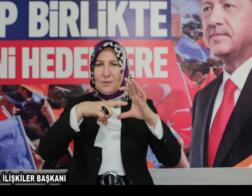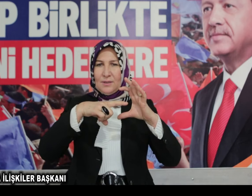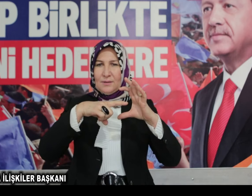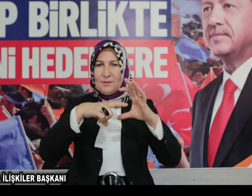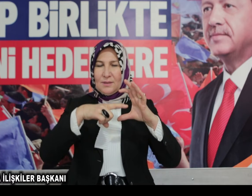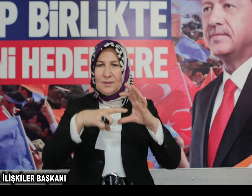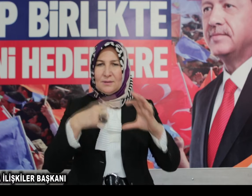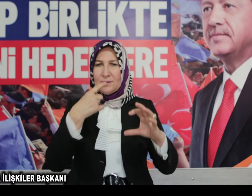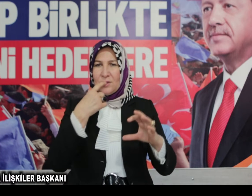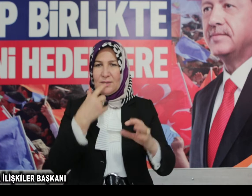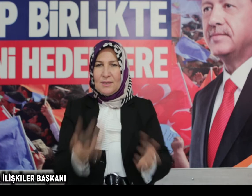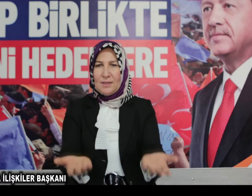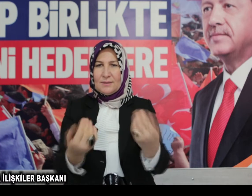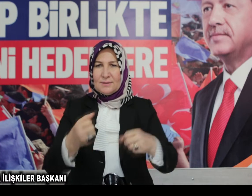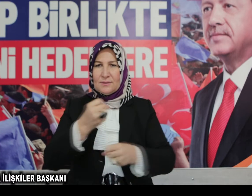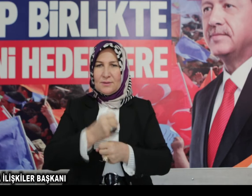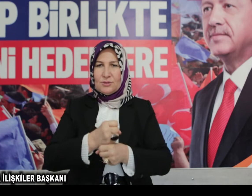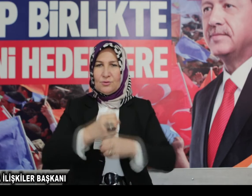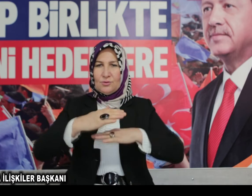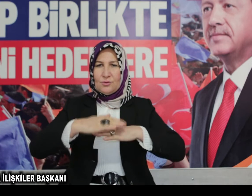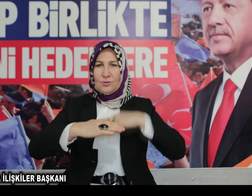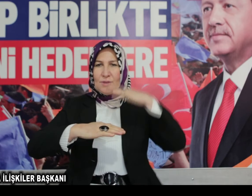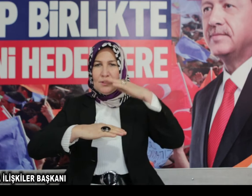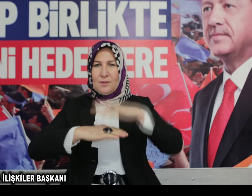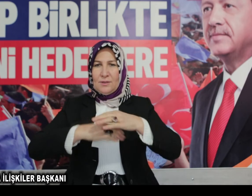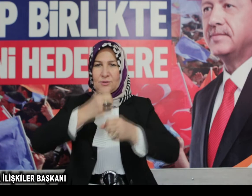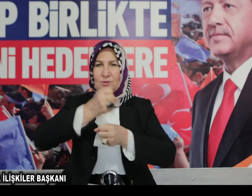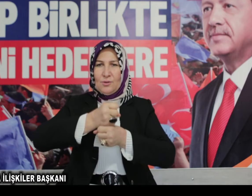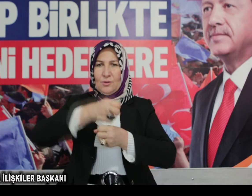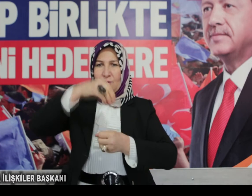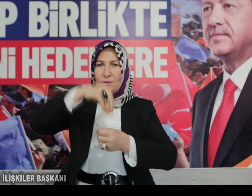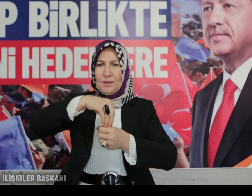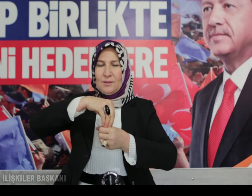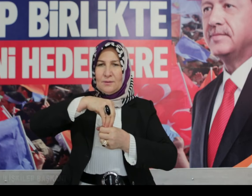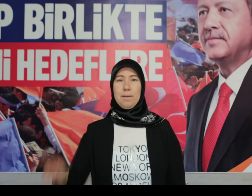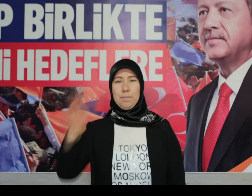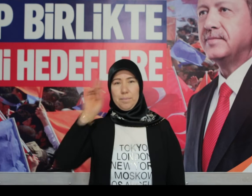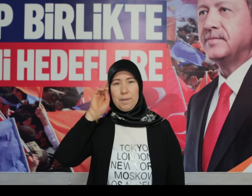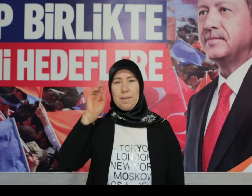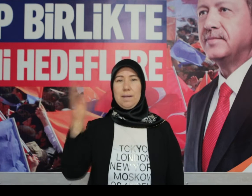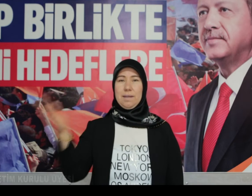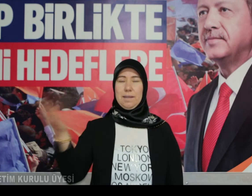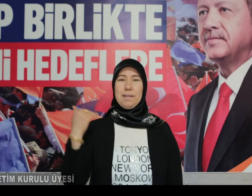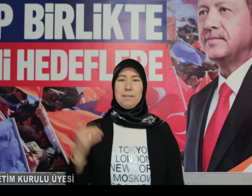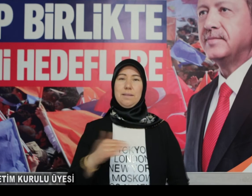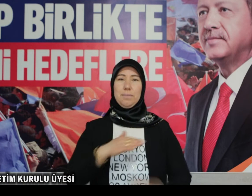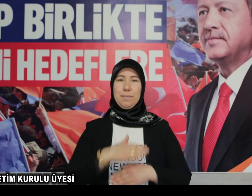Erdoğanlar. Dile gelsin taş üstüne taş koyanlar. Başa gelsin